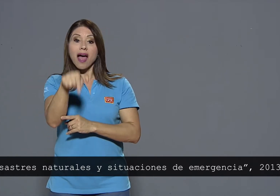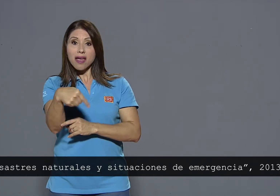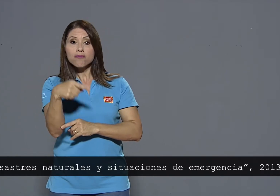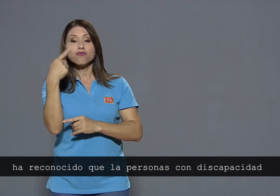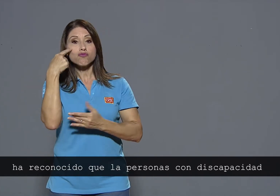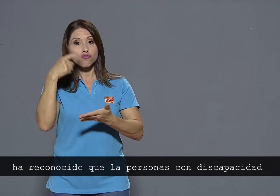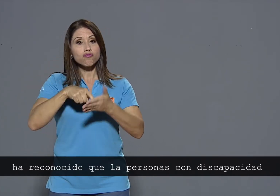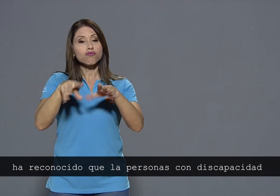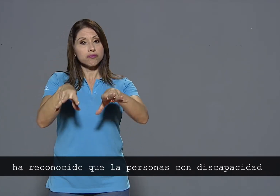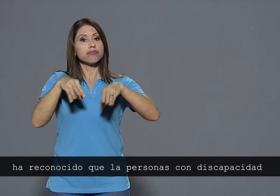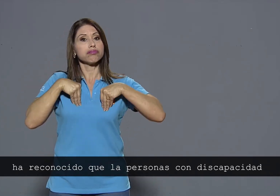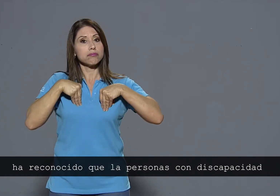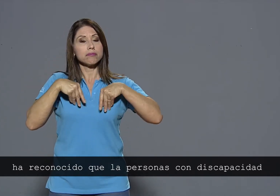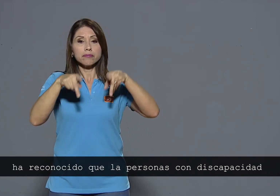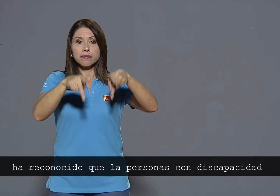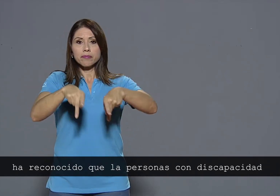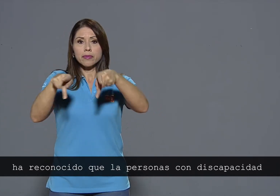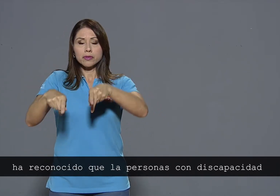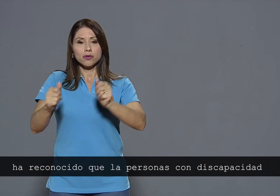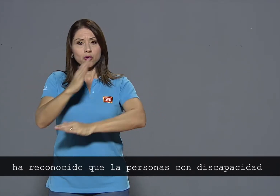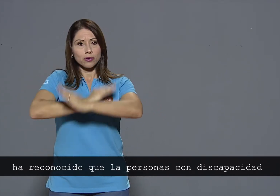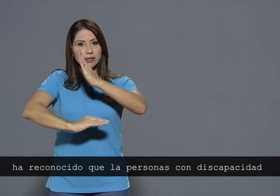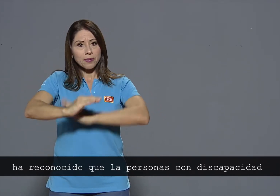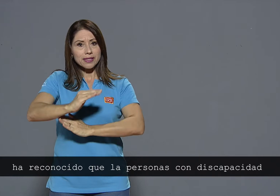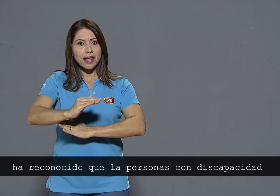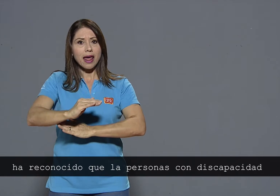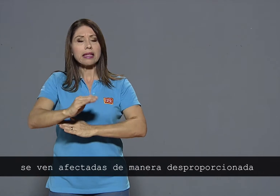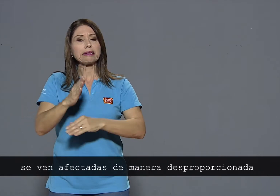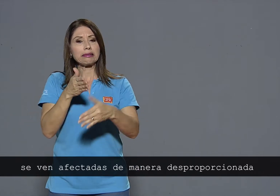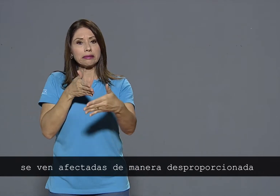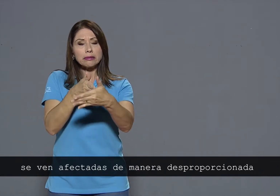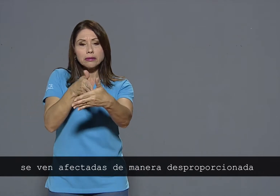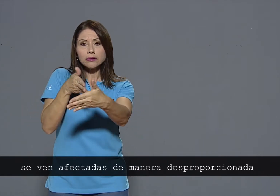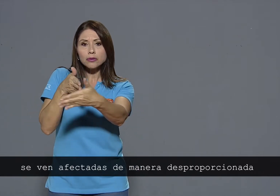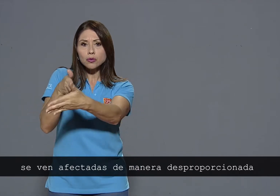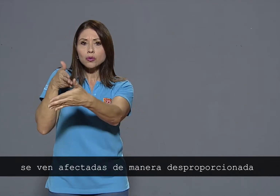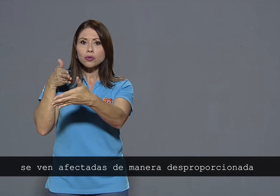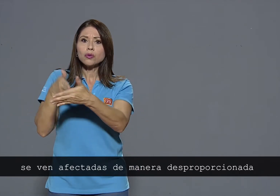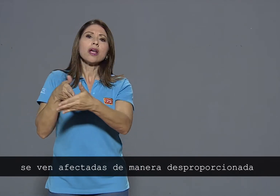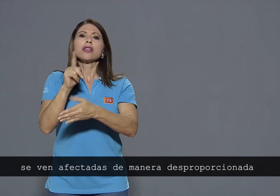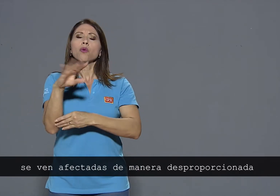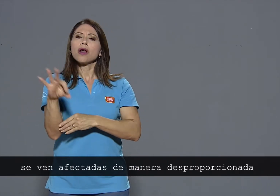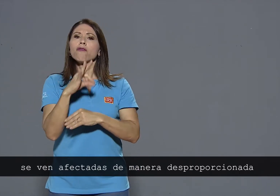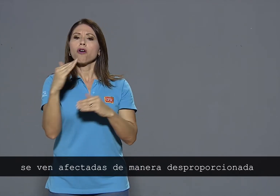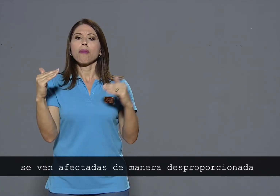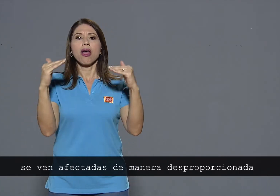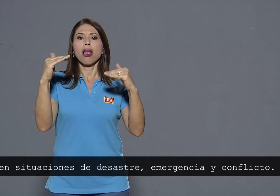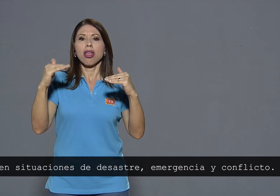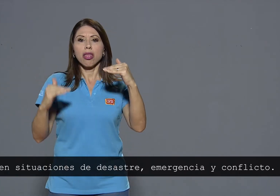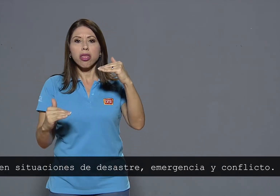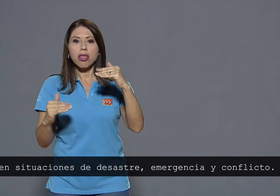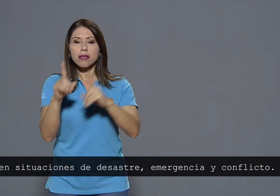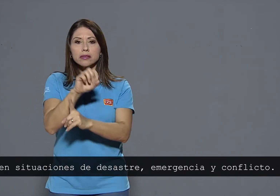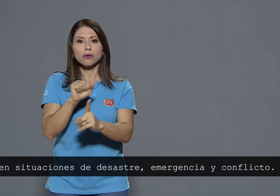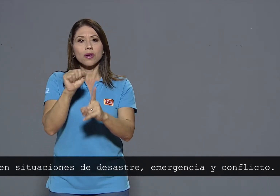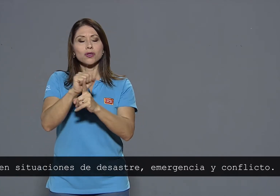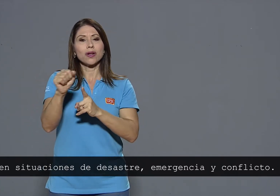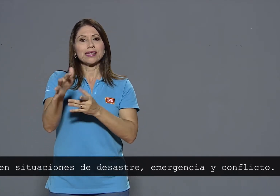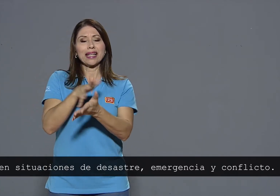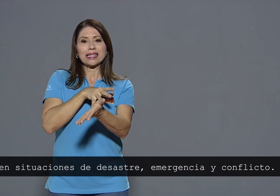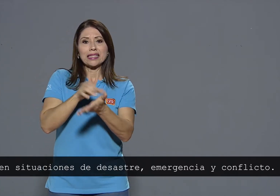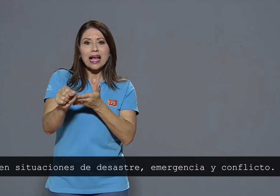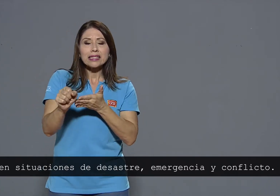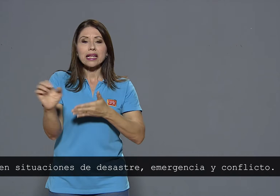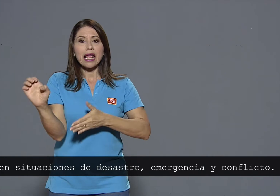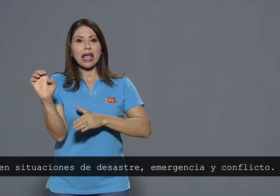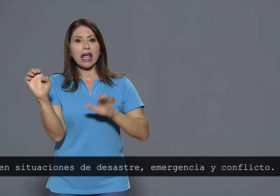2013, ha reconocido que las personas con discapacidad se ven afectadas de manera desproporcionada en situaciones de